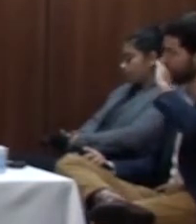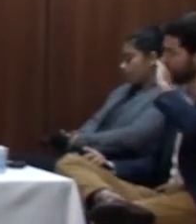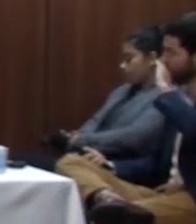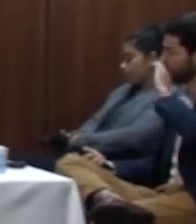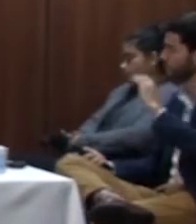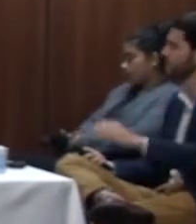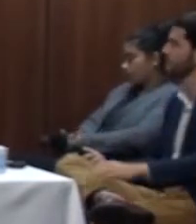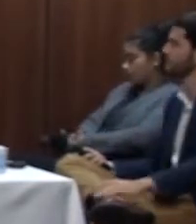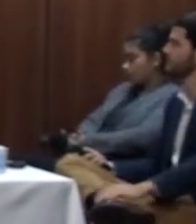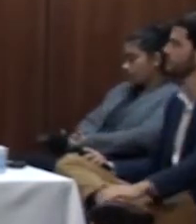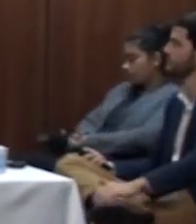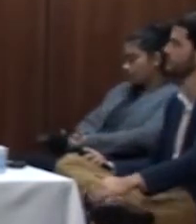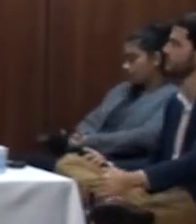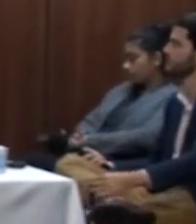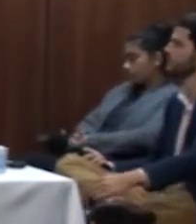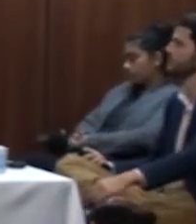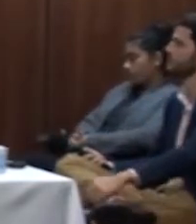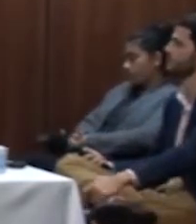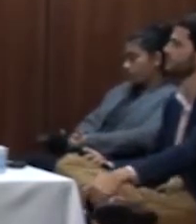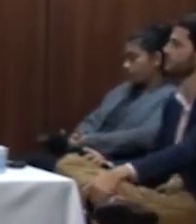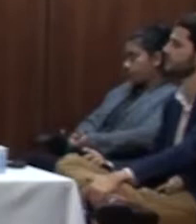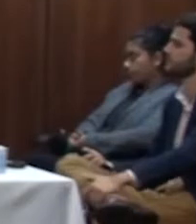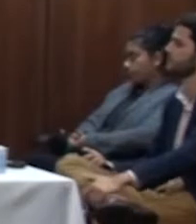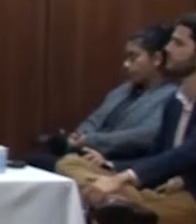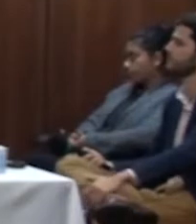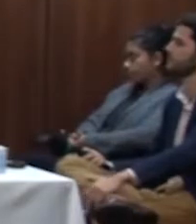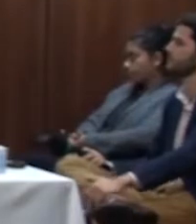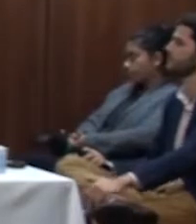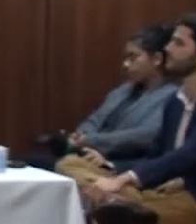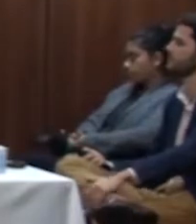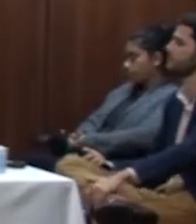a hormonioterapia, a